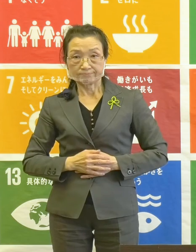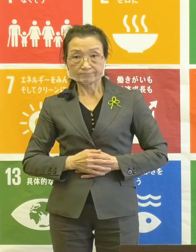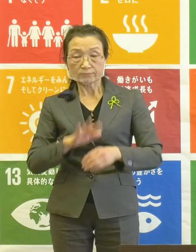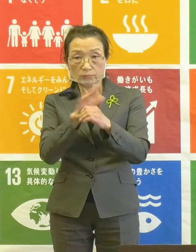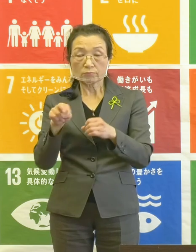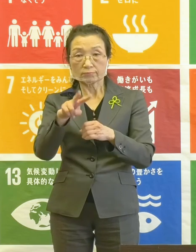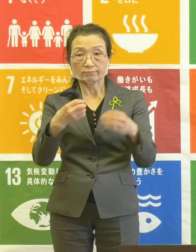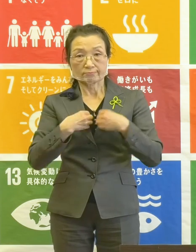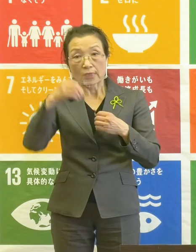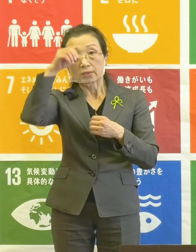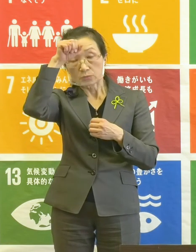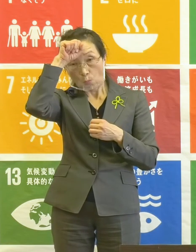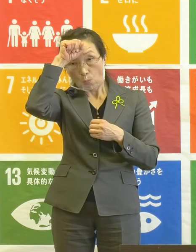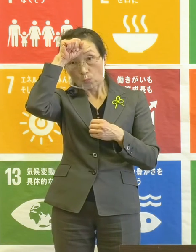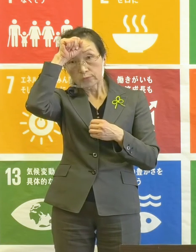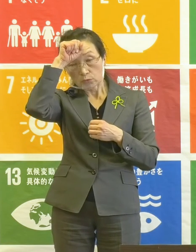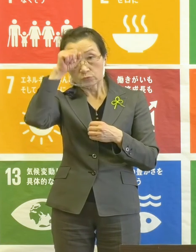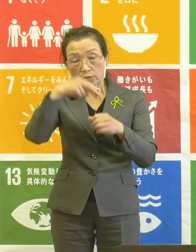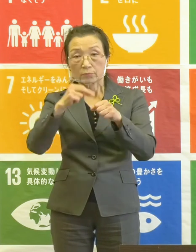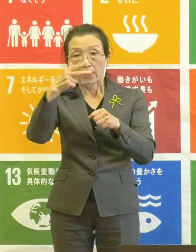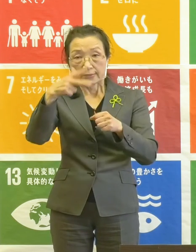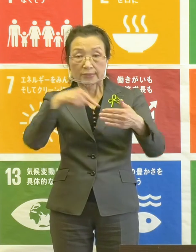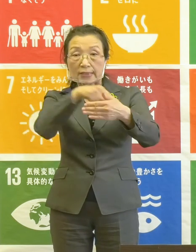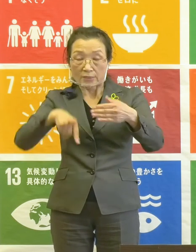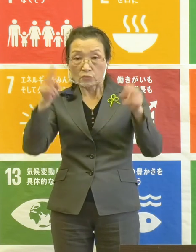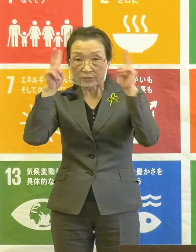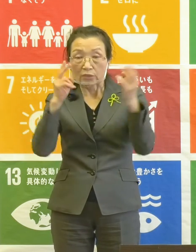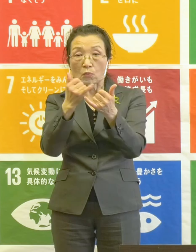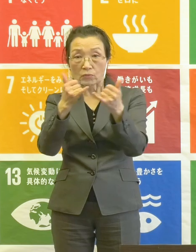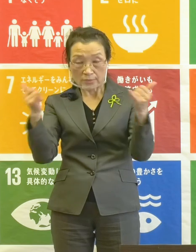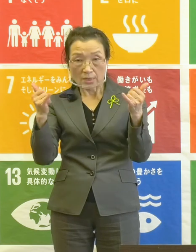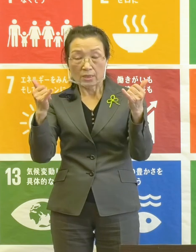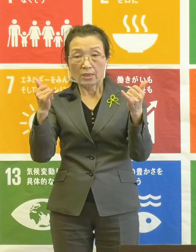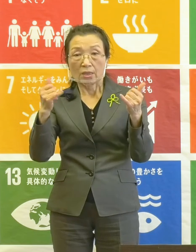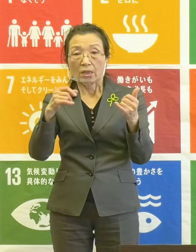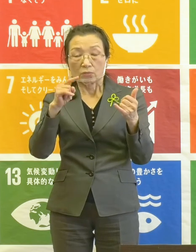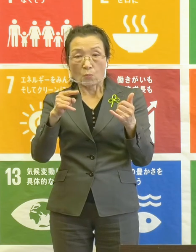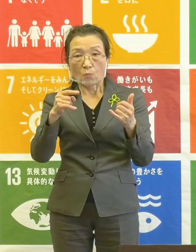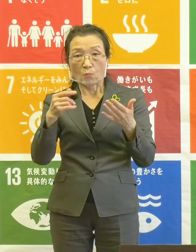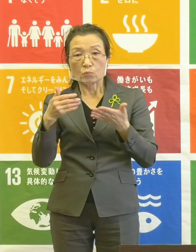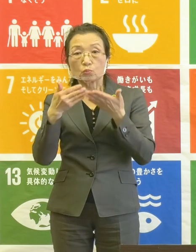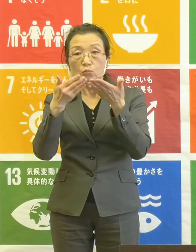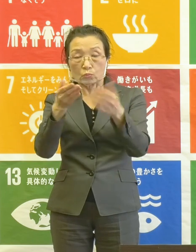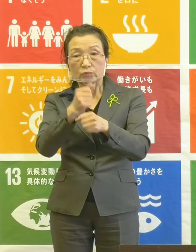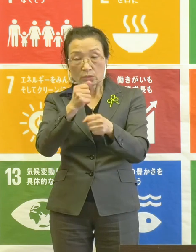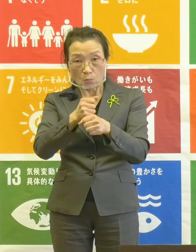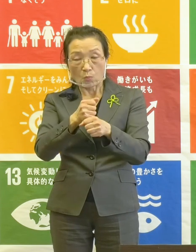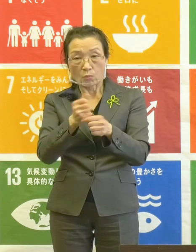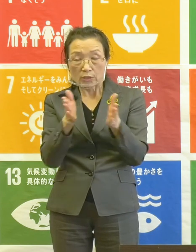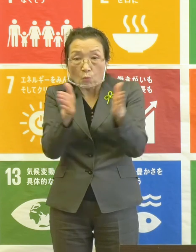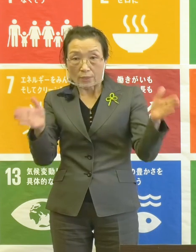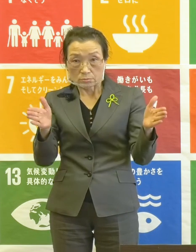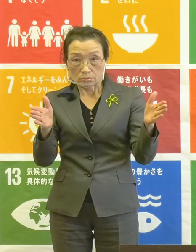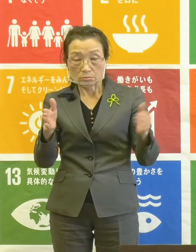型コロナウイルス感染症による市内事業者のための給付事業の拡充について。市内の事